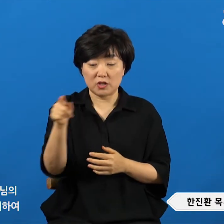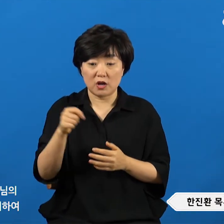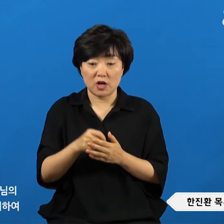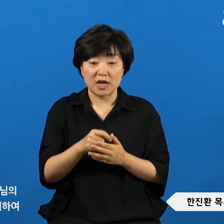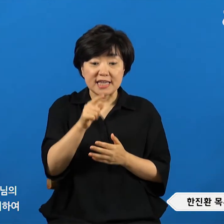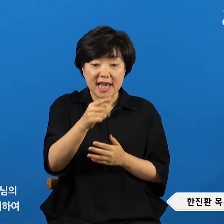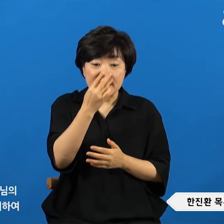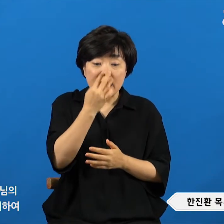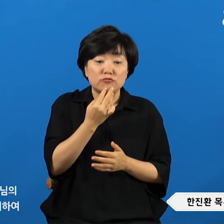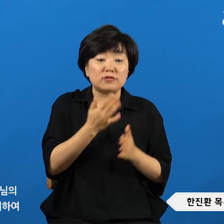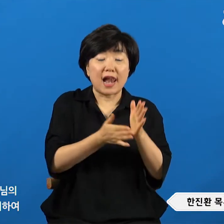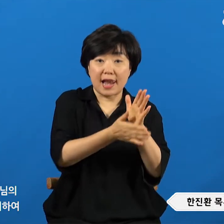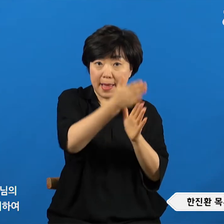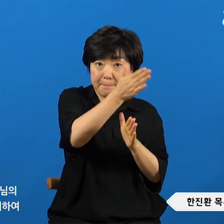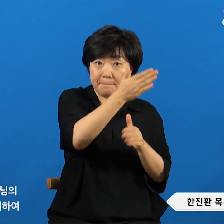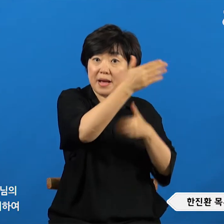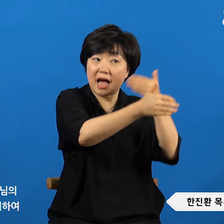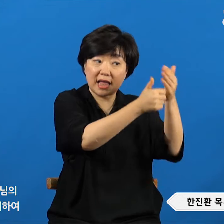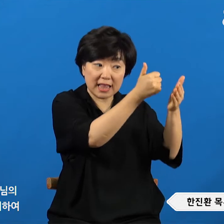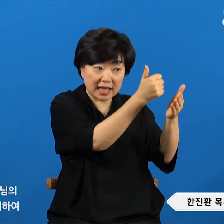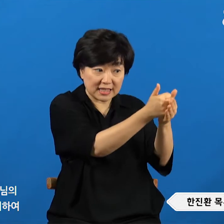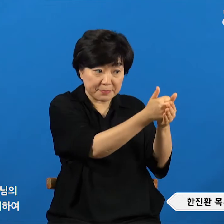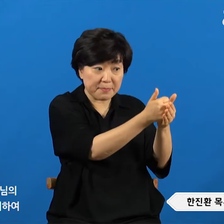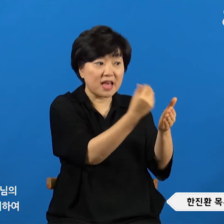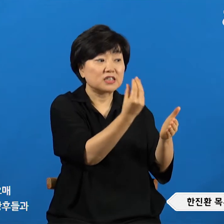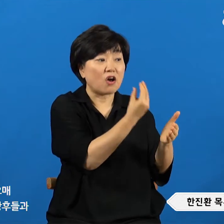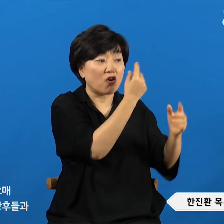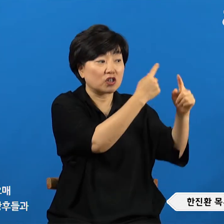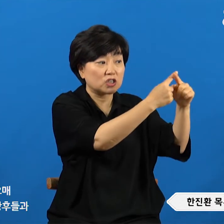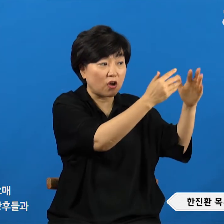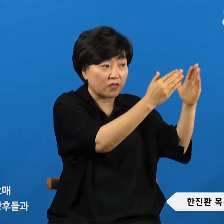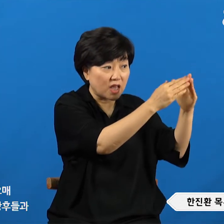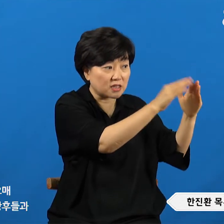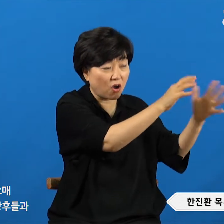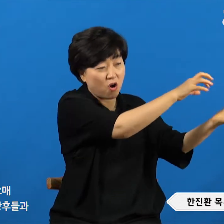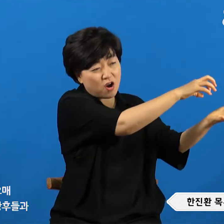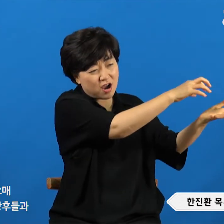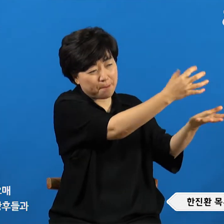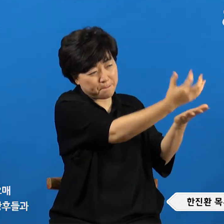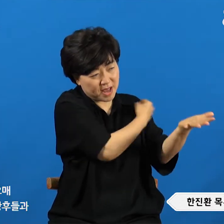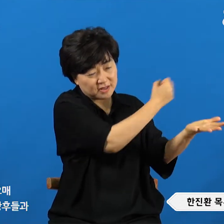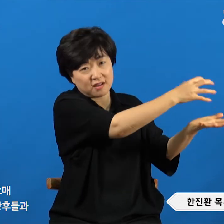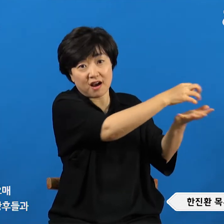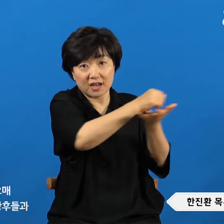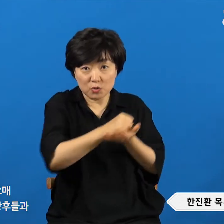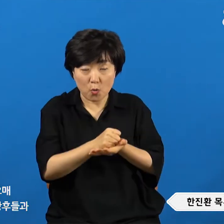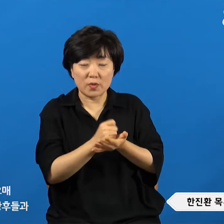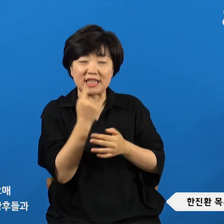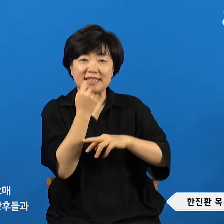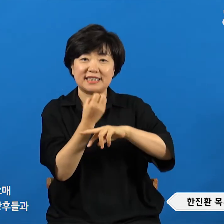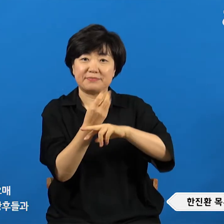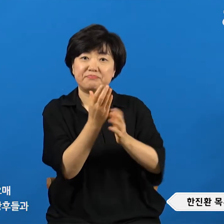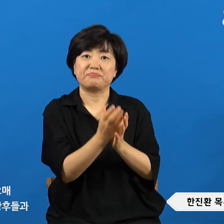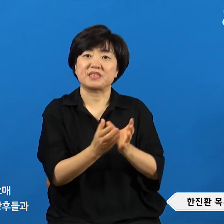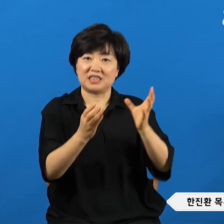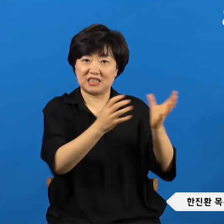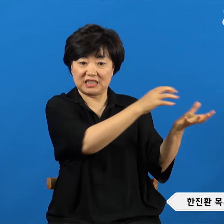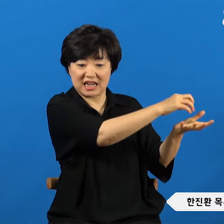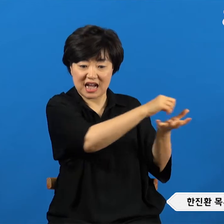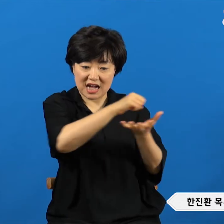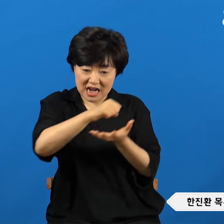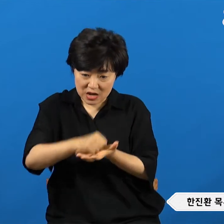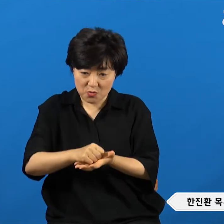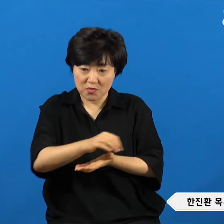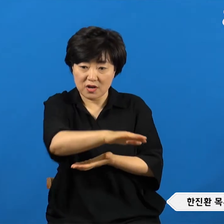이에 예루살렘 하나님의 전 성소 중에서 탈취하여 온 금그릇을 가져오매 왕이 그 귀족들과